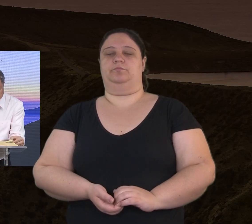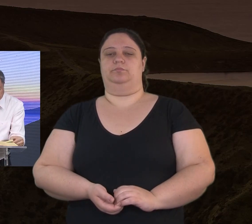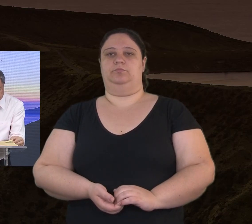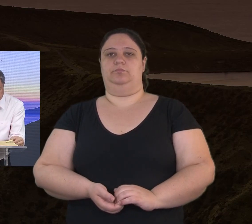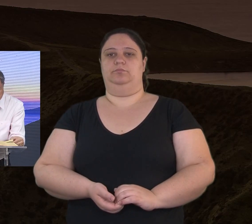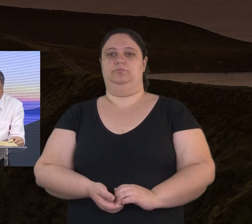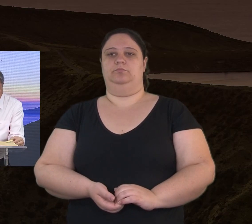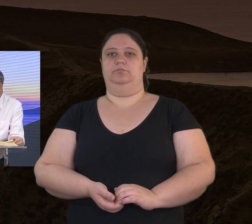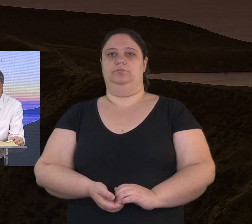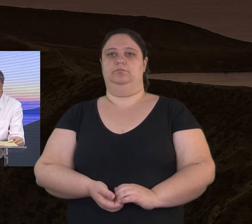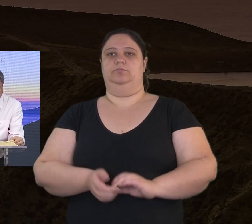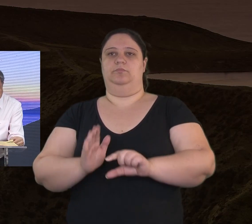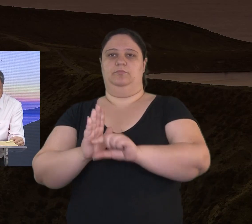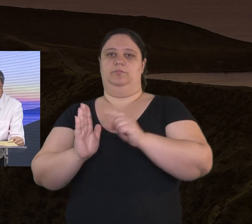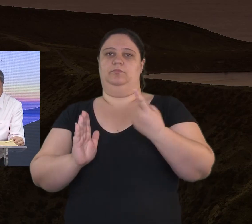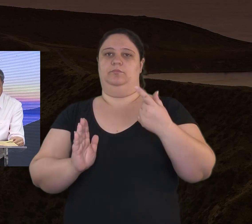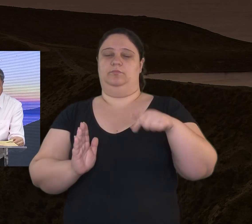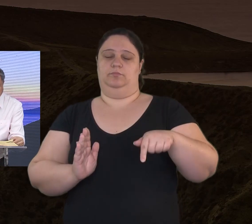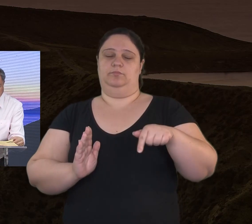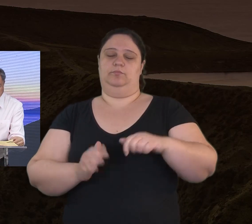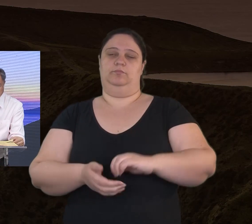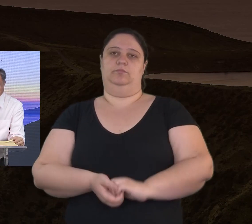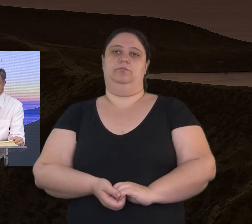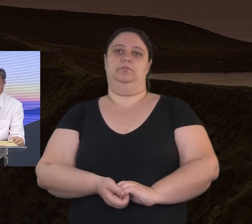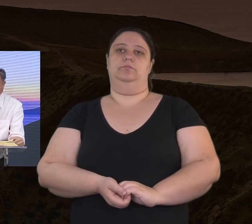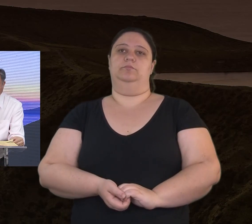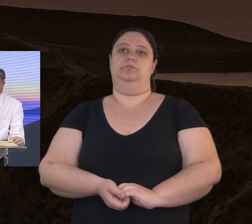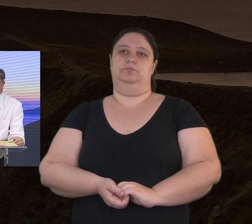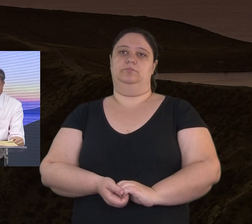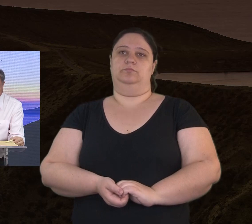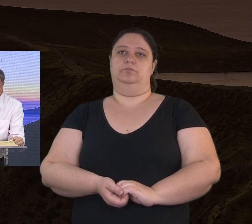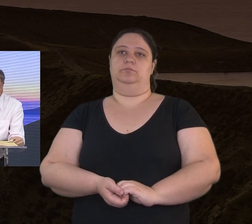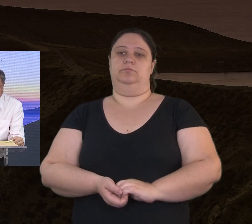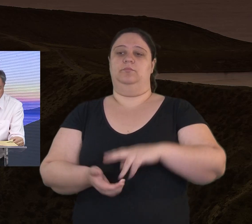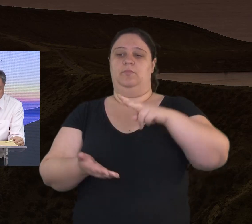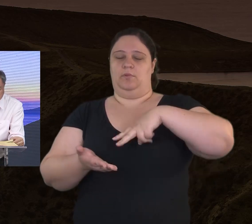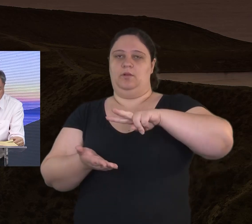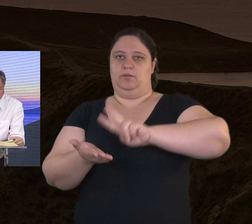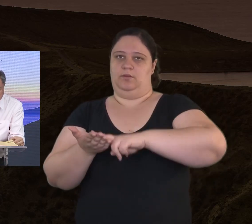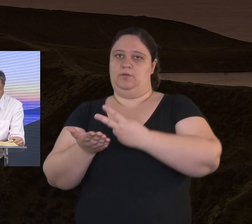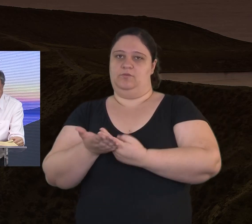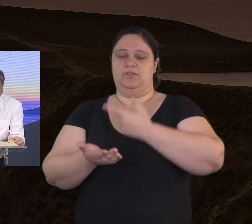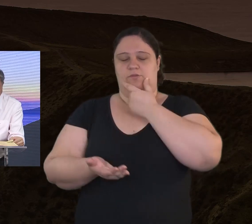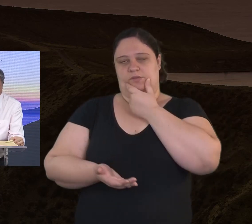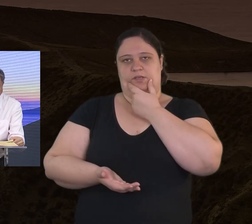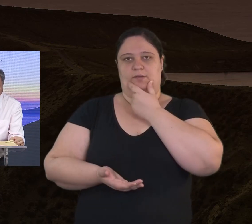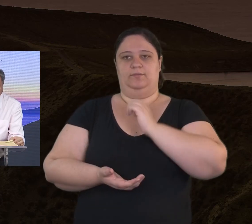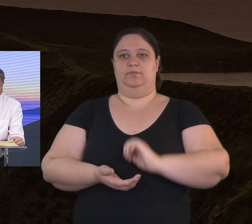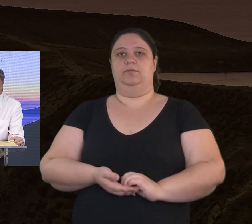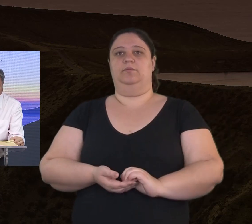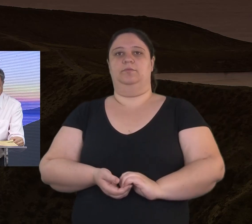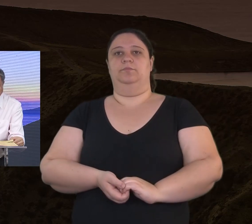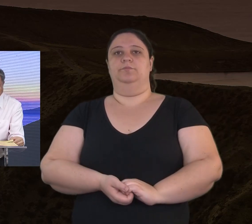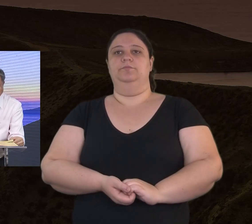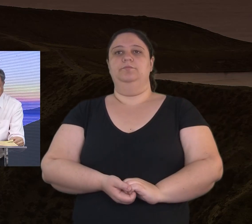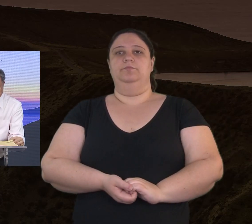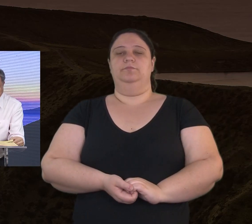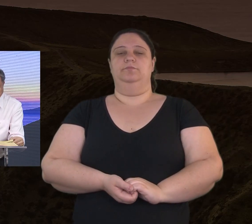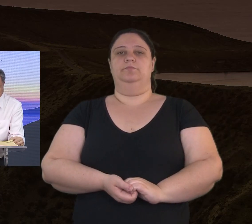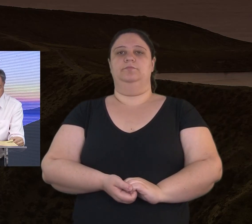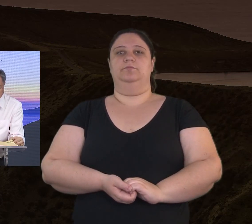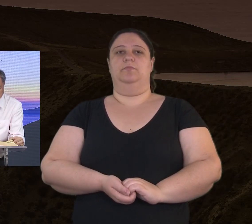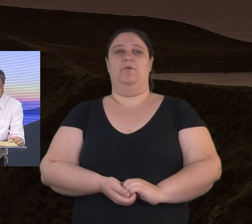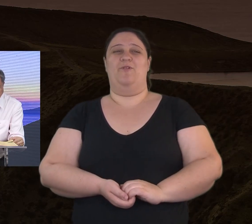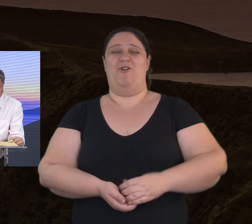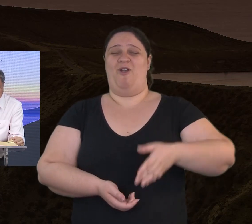Senhor Jesus. Versículo 17, vou ler na versão King James atualizada. O teu